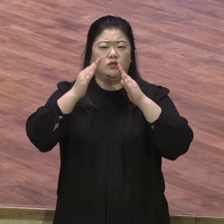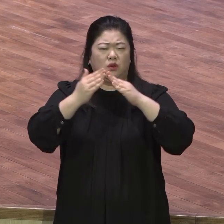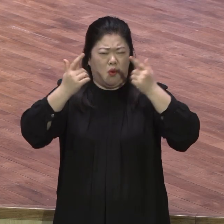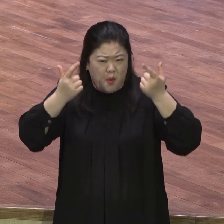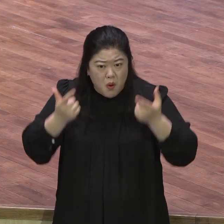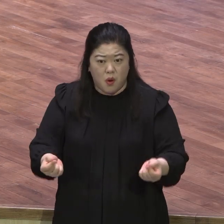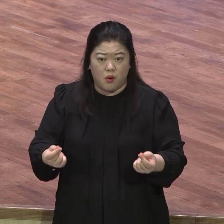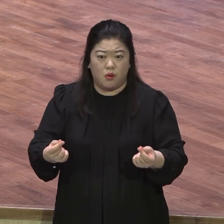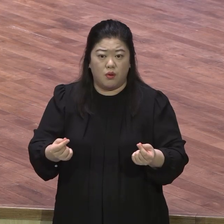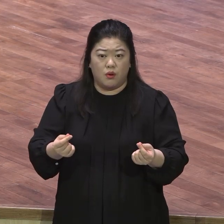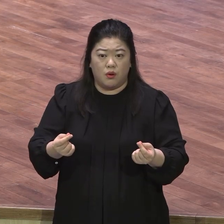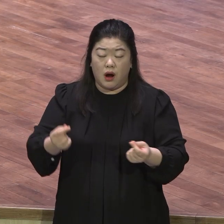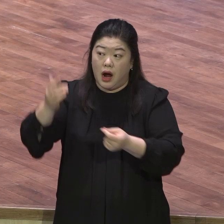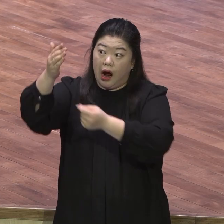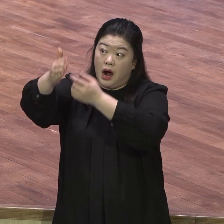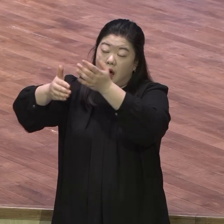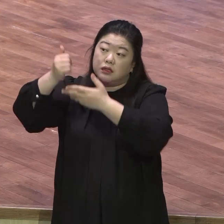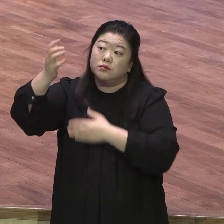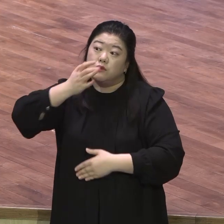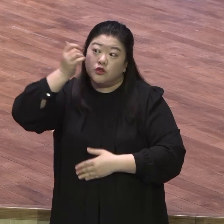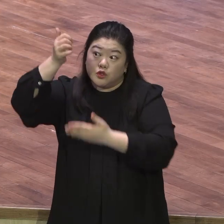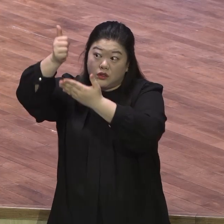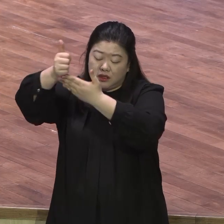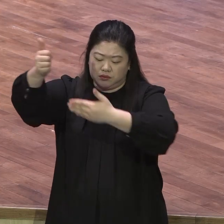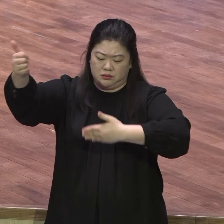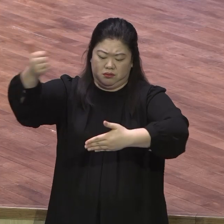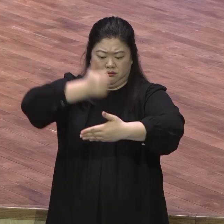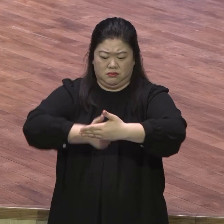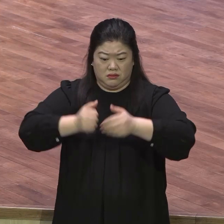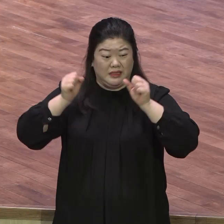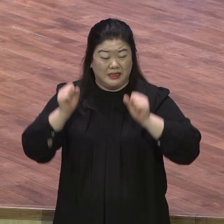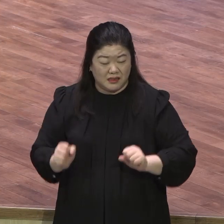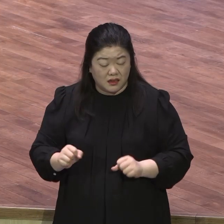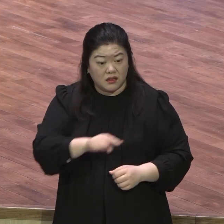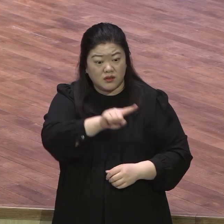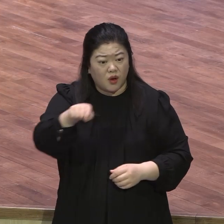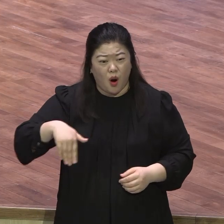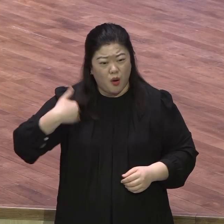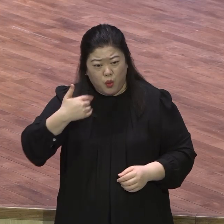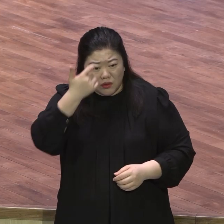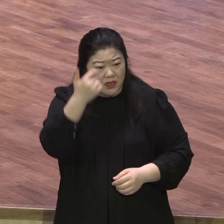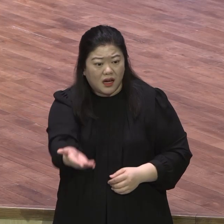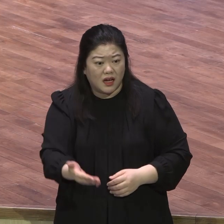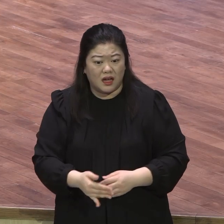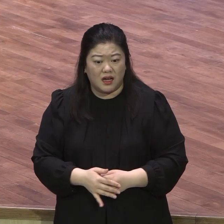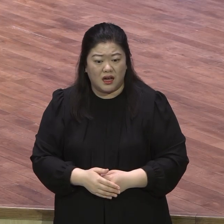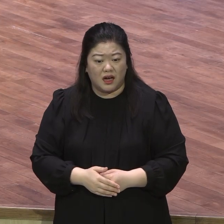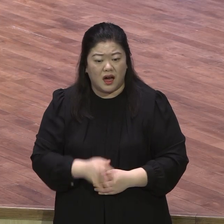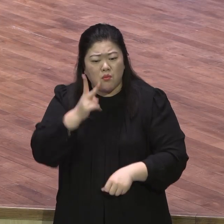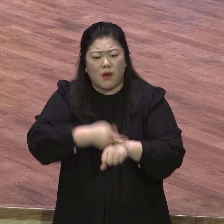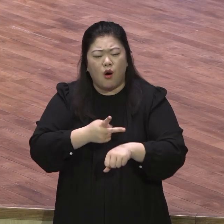하나님의 성령이 너희 안에 계시는 것을 알지 못하느냐